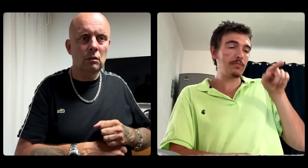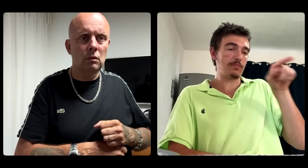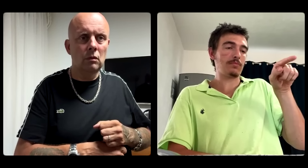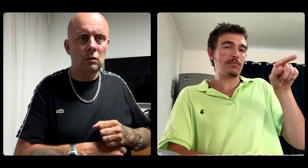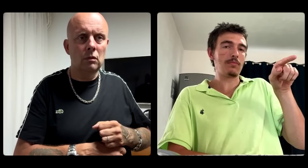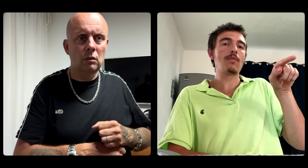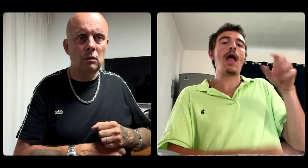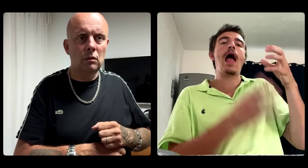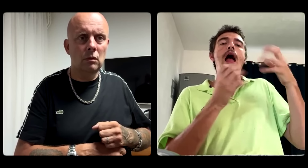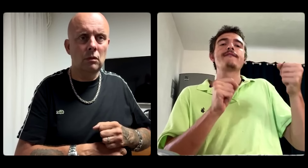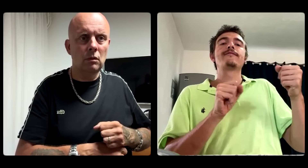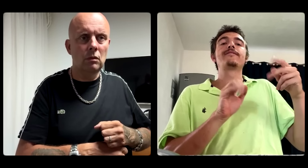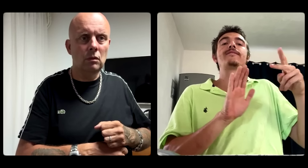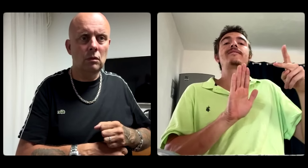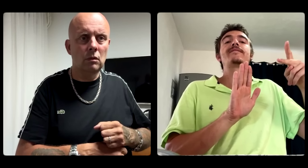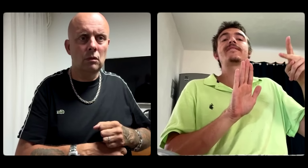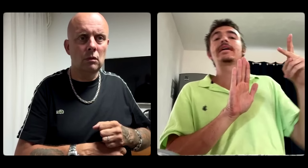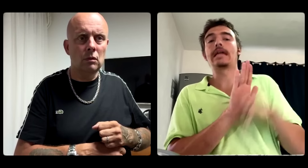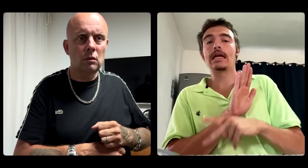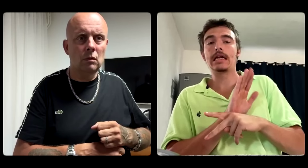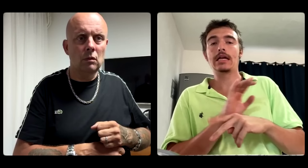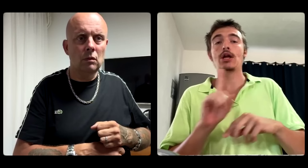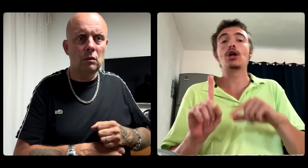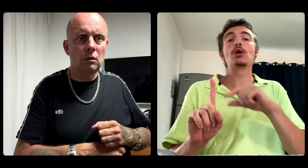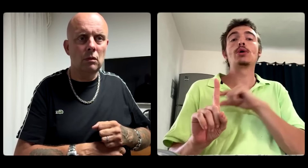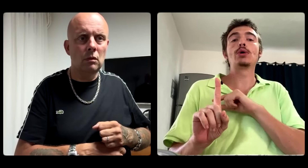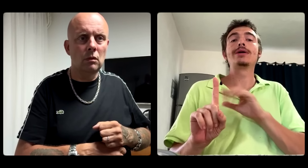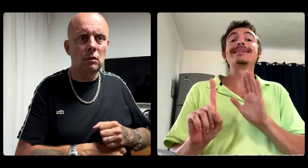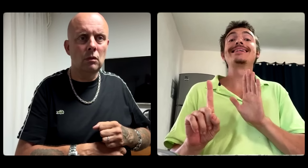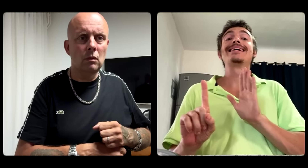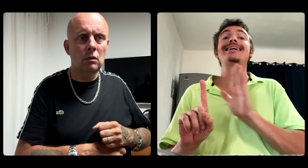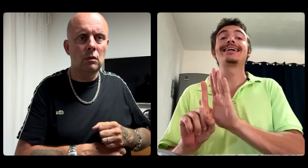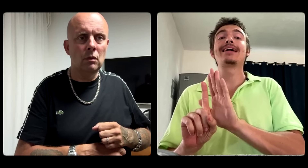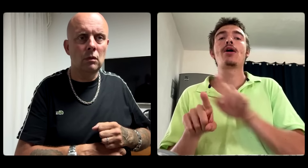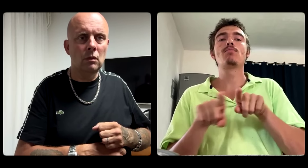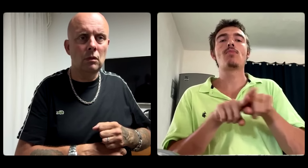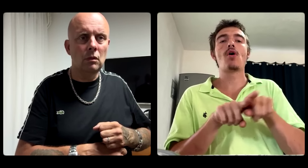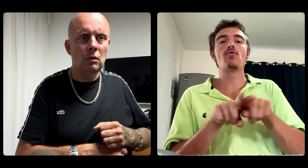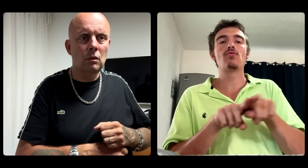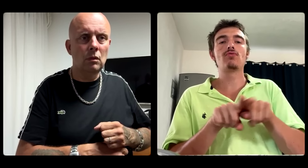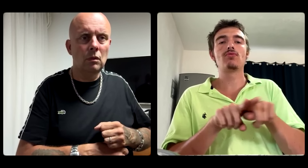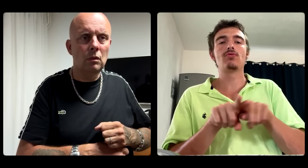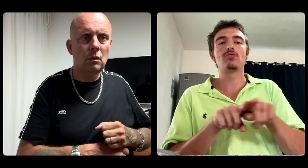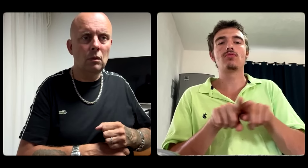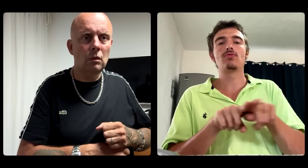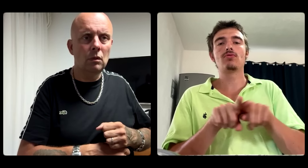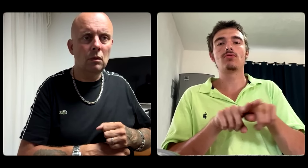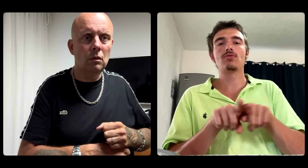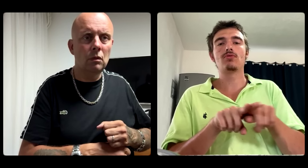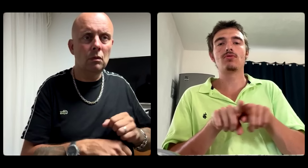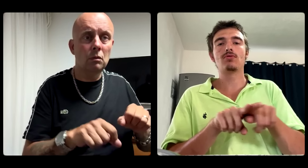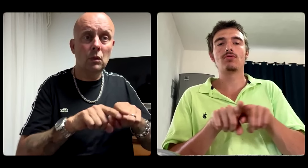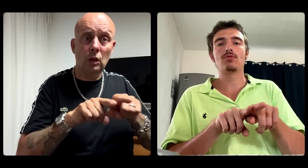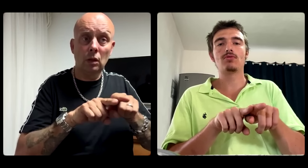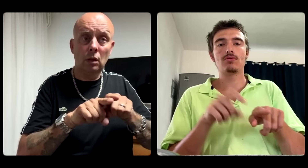Ja, dat vind ik zo prachtig. Ik ga het echt nooit vergeten.